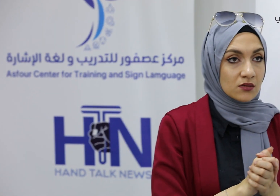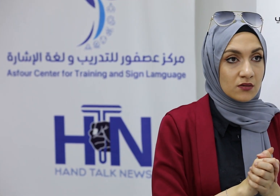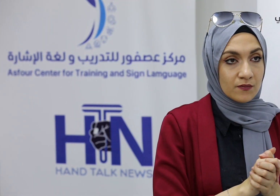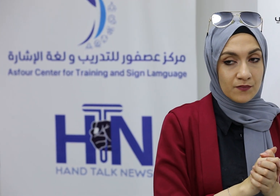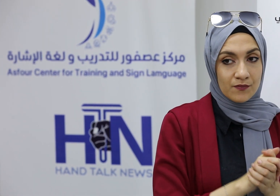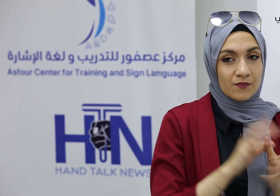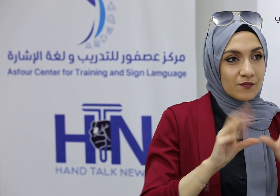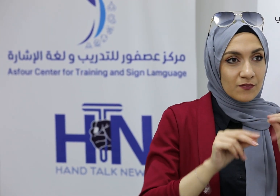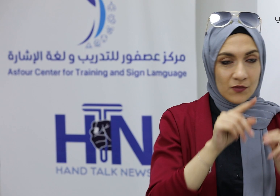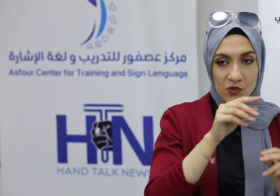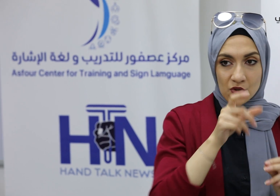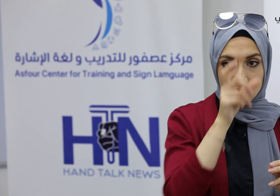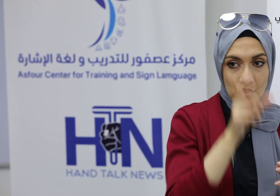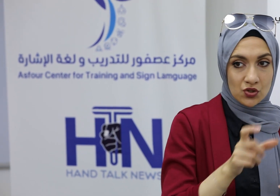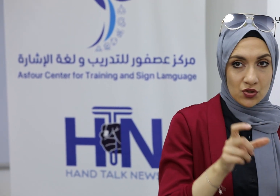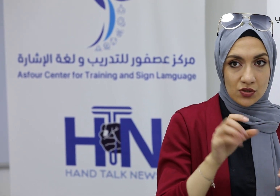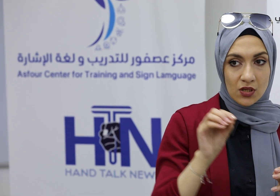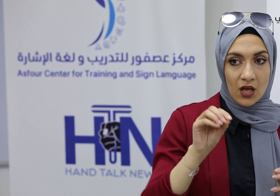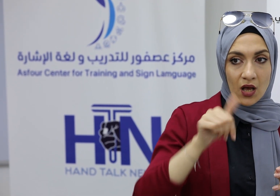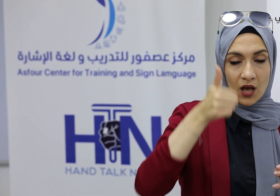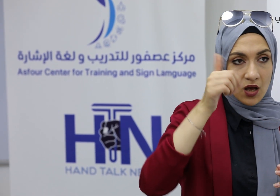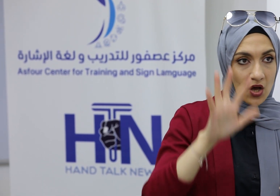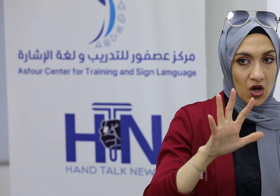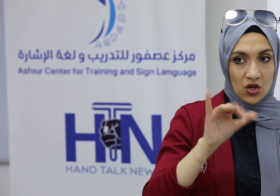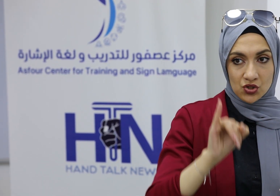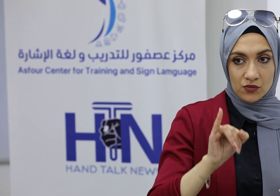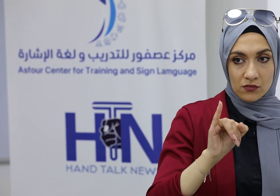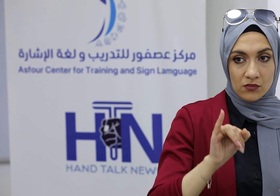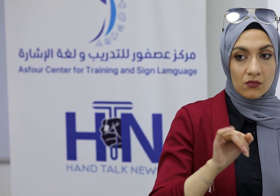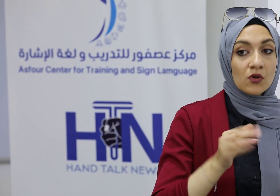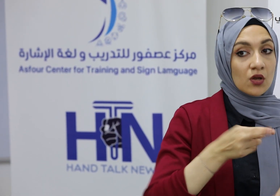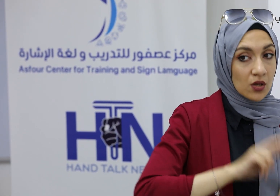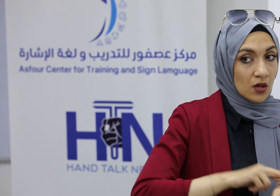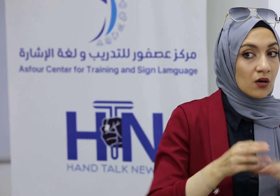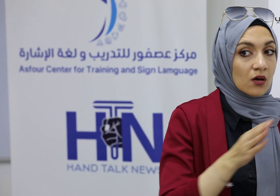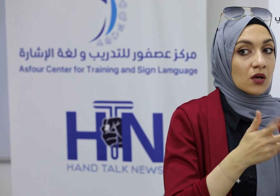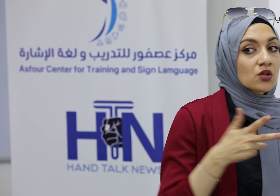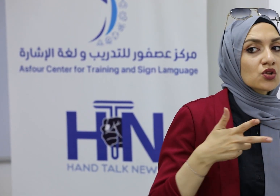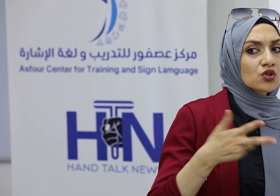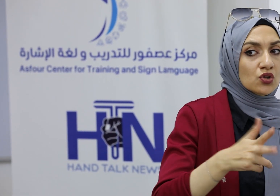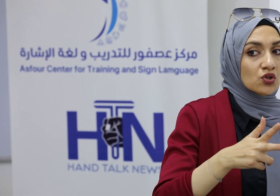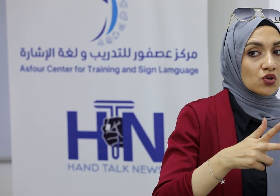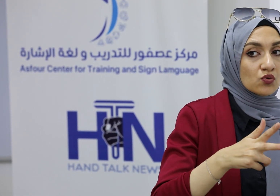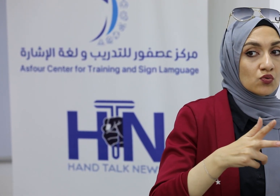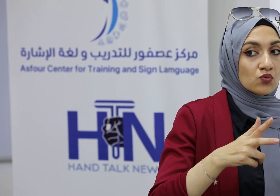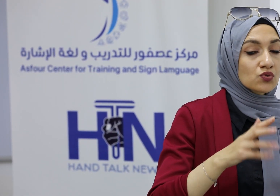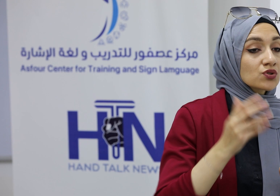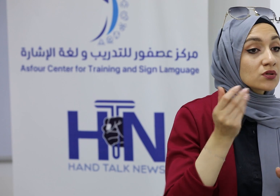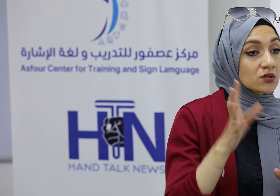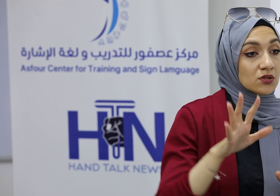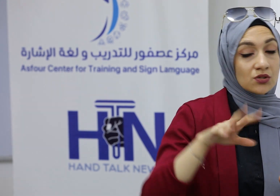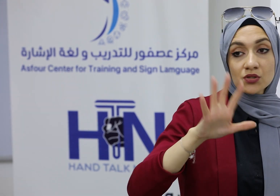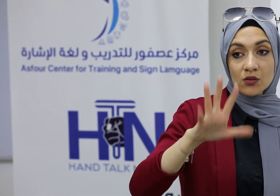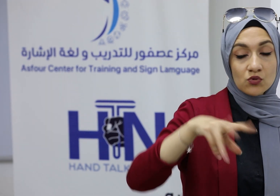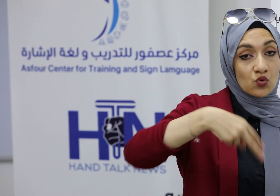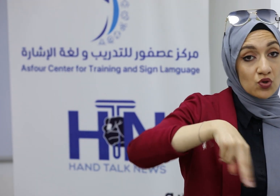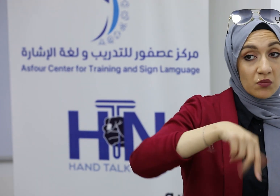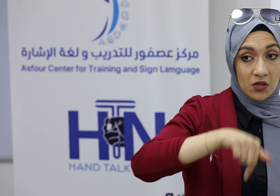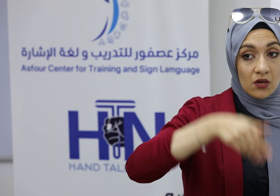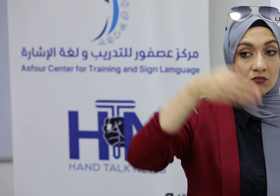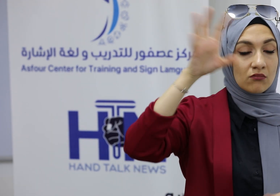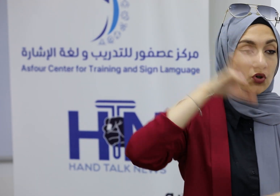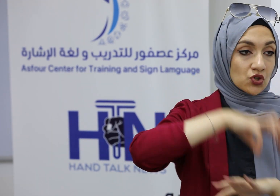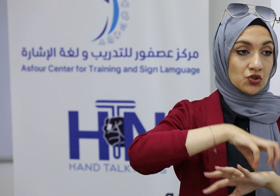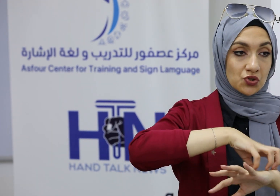الله، وجابت التوجيهي ما دمجوا بتعرفي 80 أو 83 وهي بالجامعة، لأنه